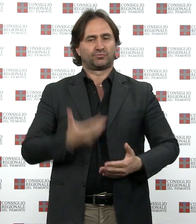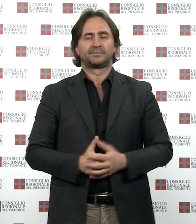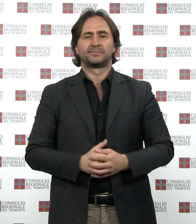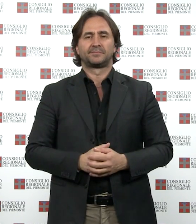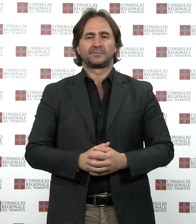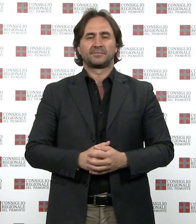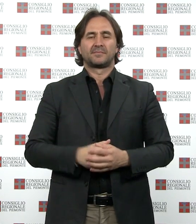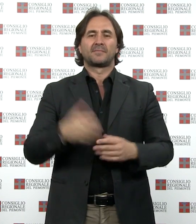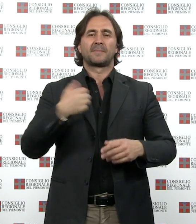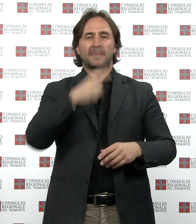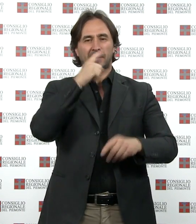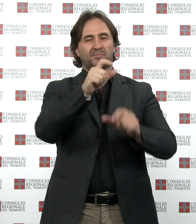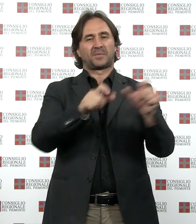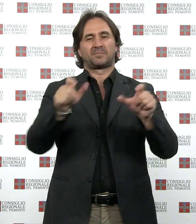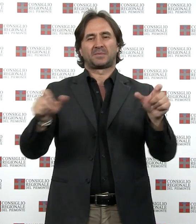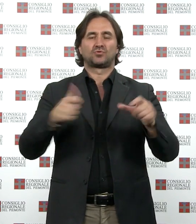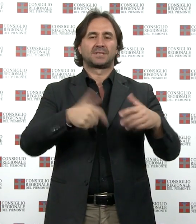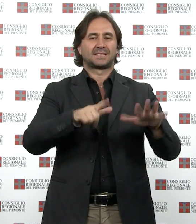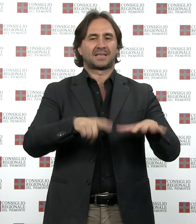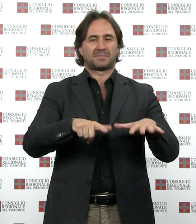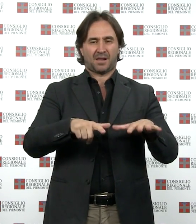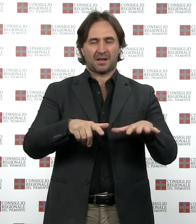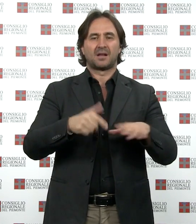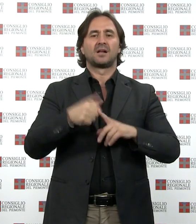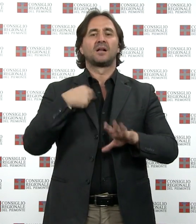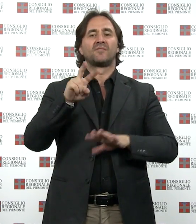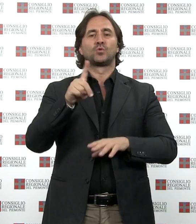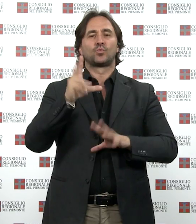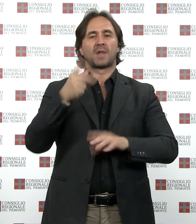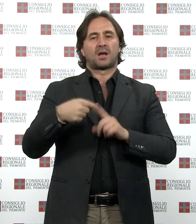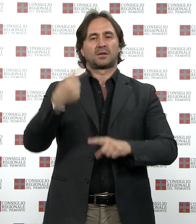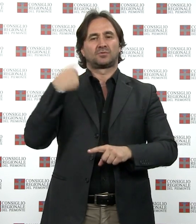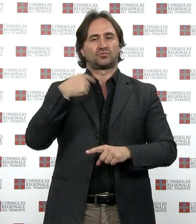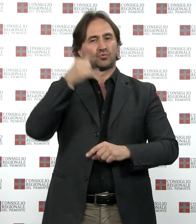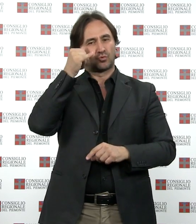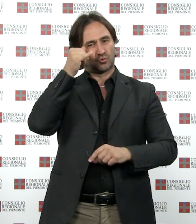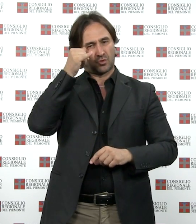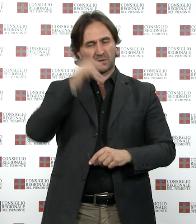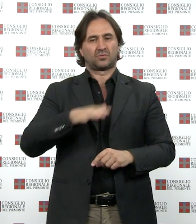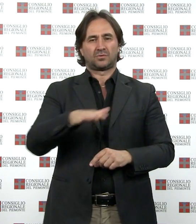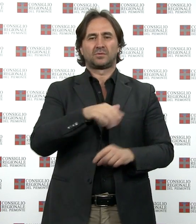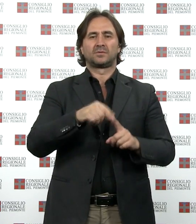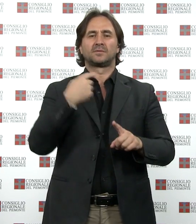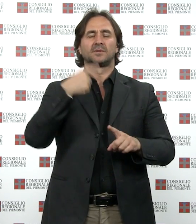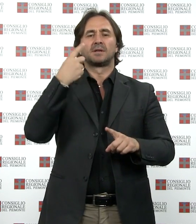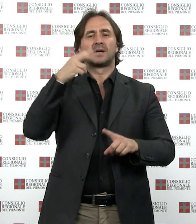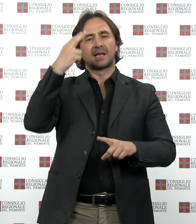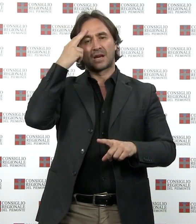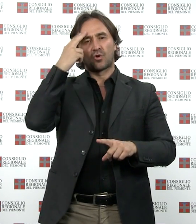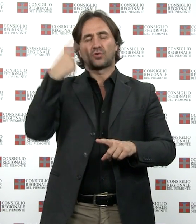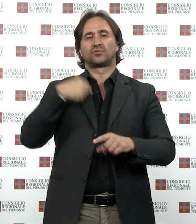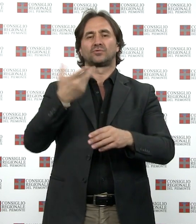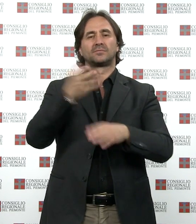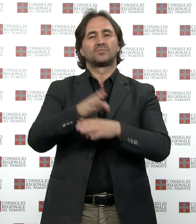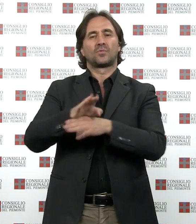Oltre 7.000 persone hanno partecipato il 21 marzo a Torino alla 21esima giornata della memoria e dell'impegno in ricordo delle